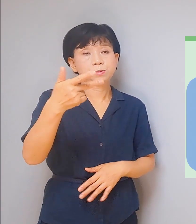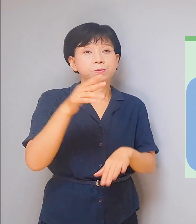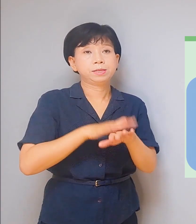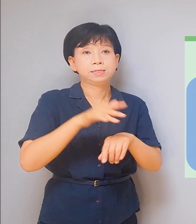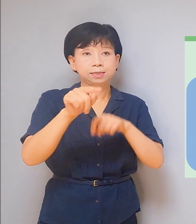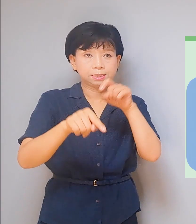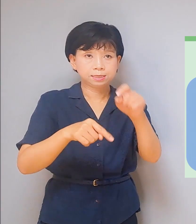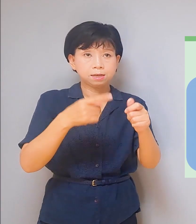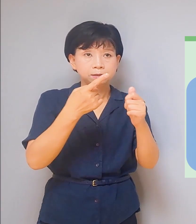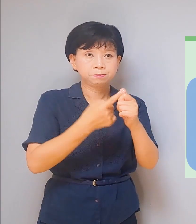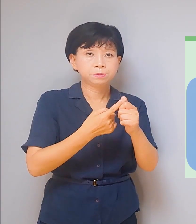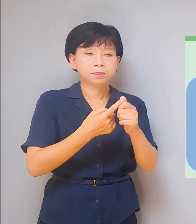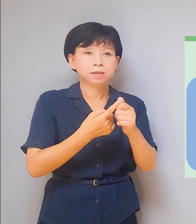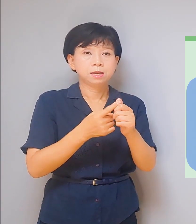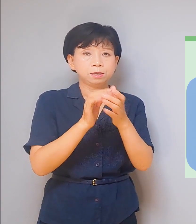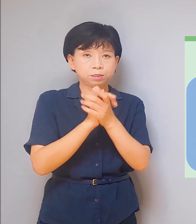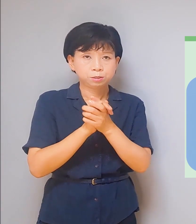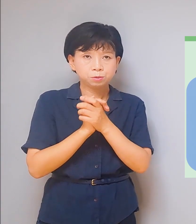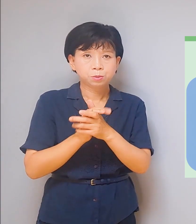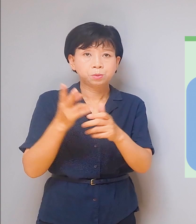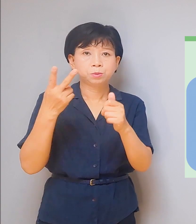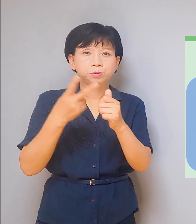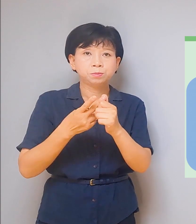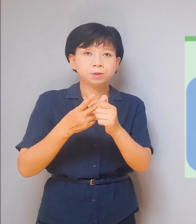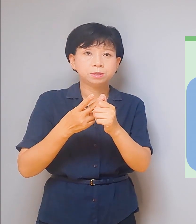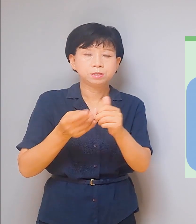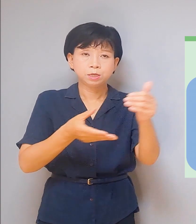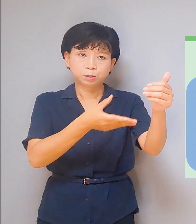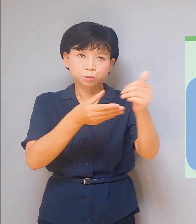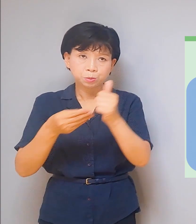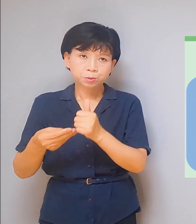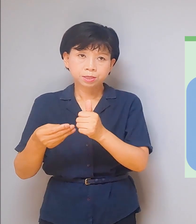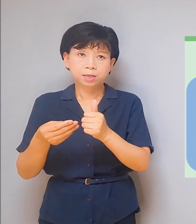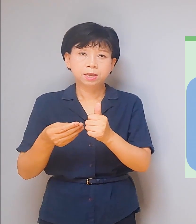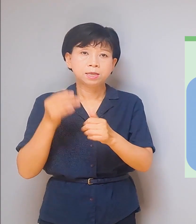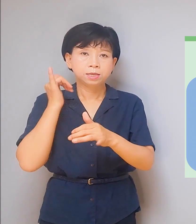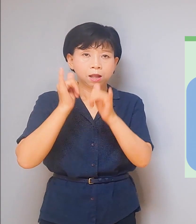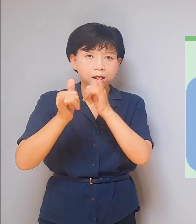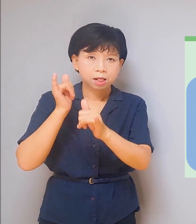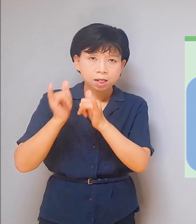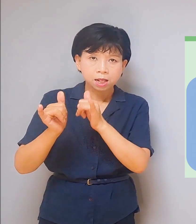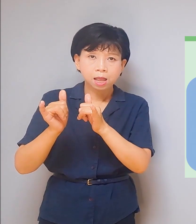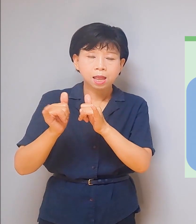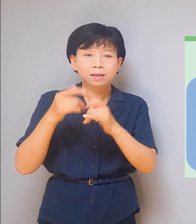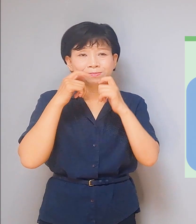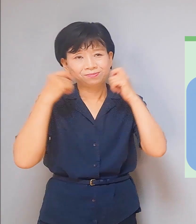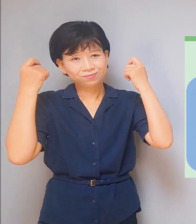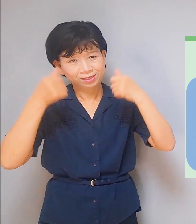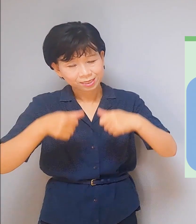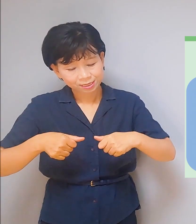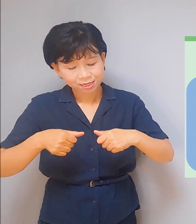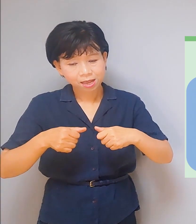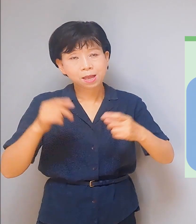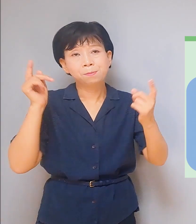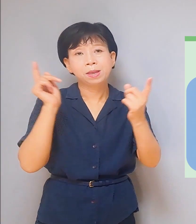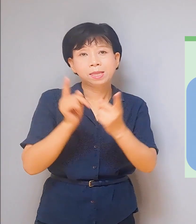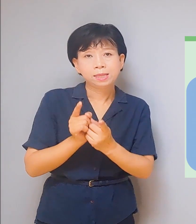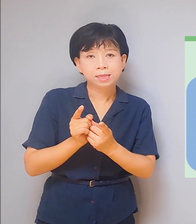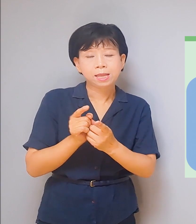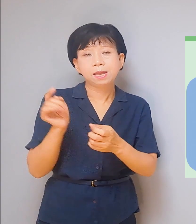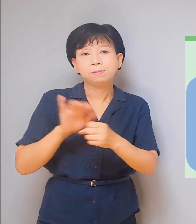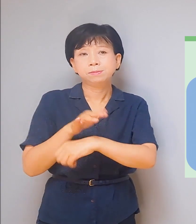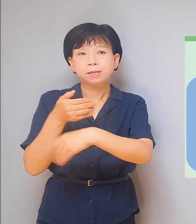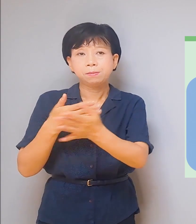기도하기, 교회 초청하기, 연락해보기, 미인 해주기, 새가족 만남하기, 사랑방